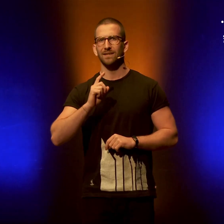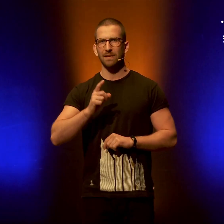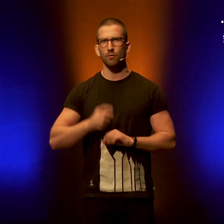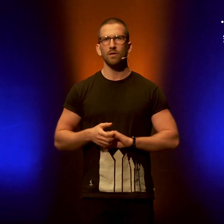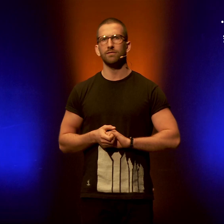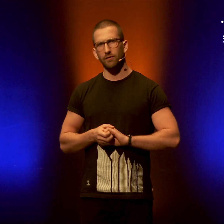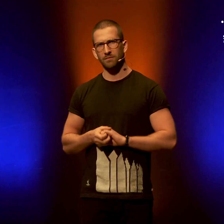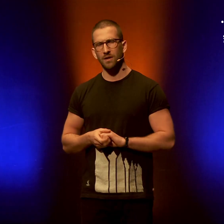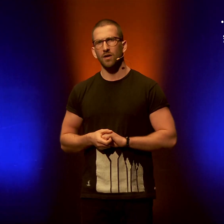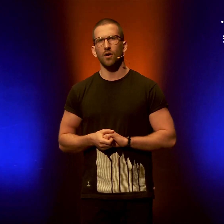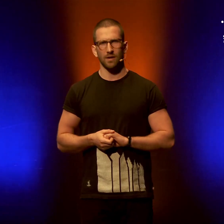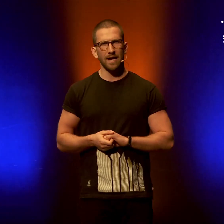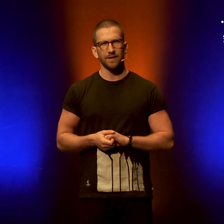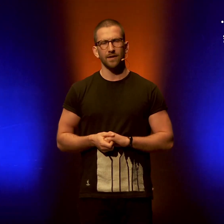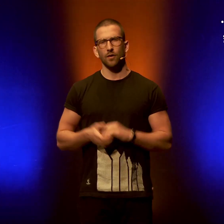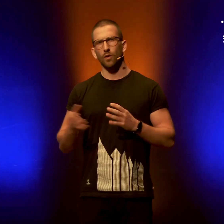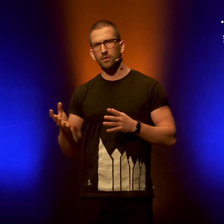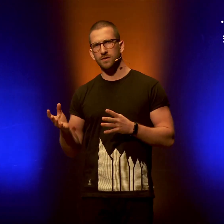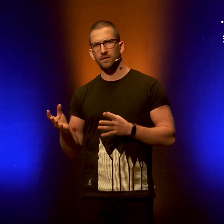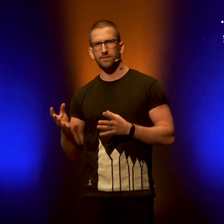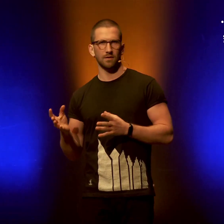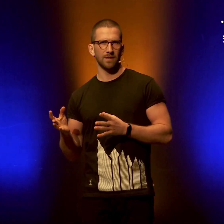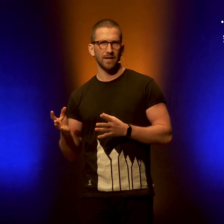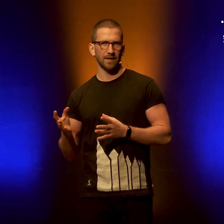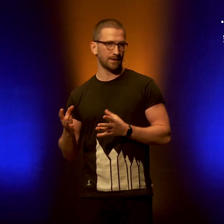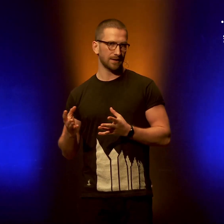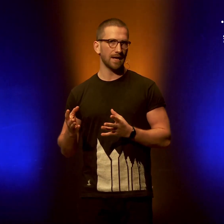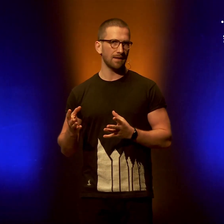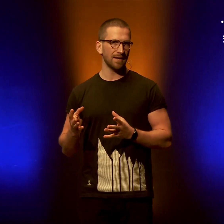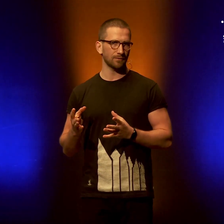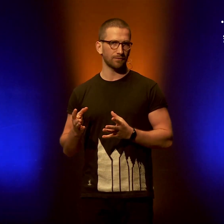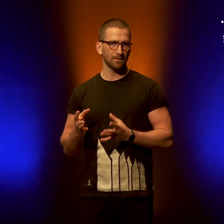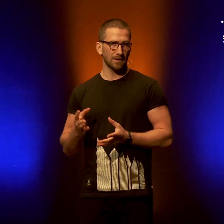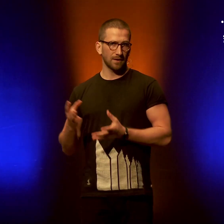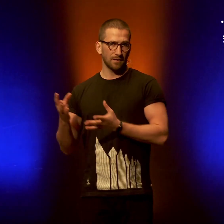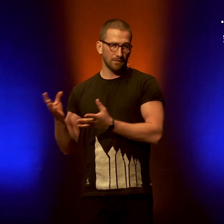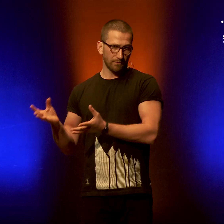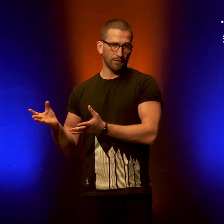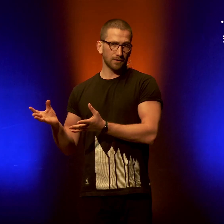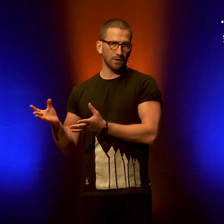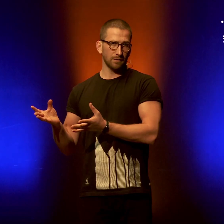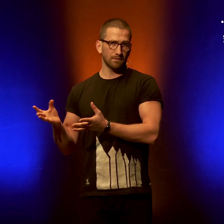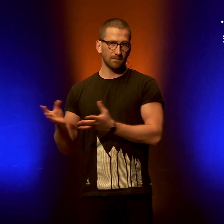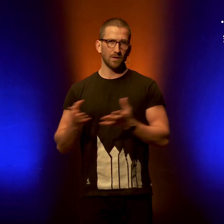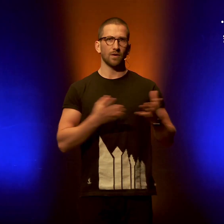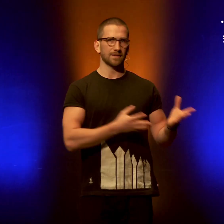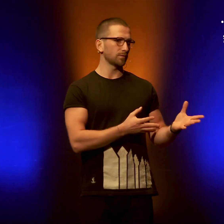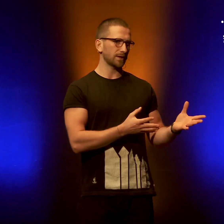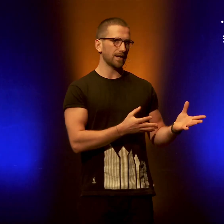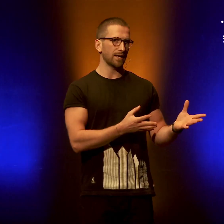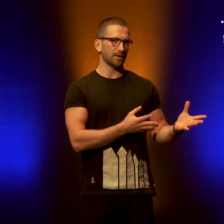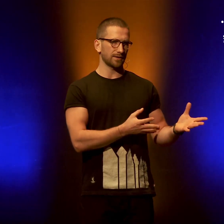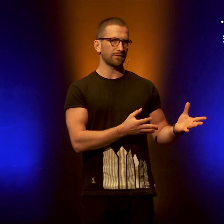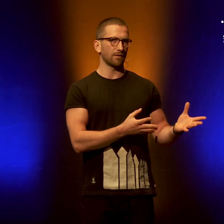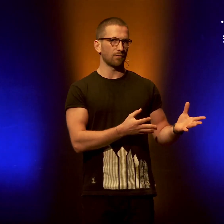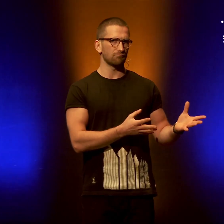lat temu w Nowym Orleanie. Łączy w sobie kilka elementów. Folklor oraz